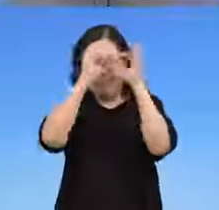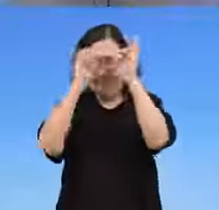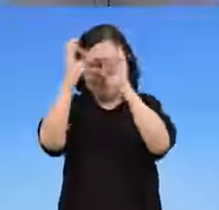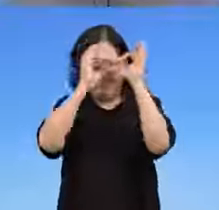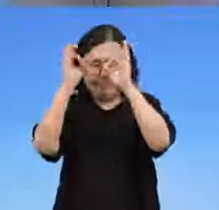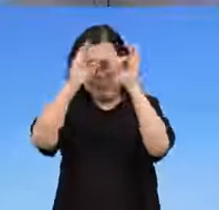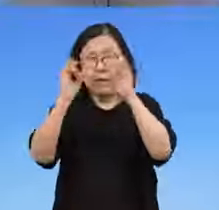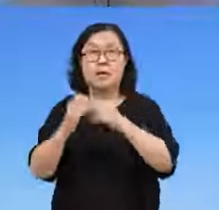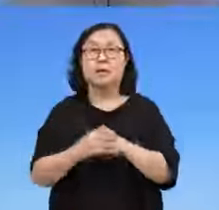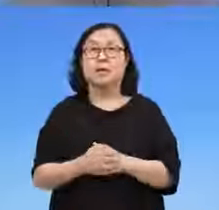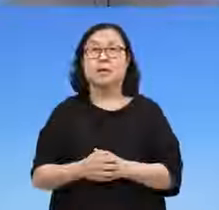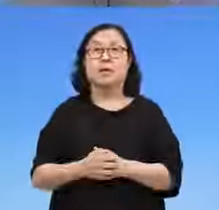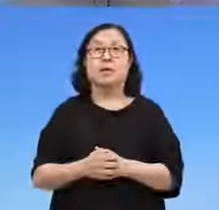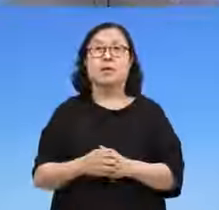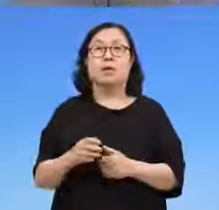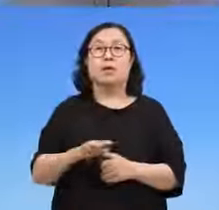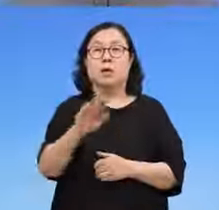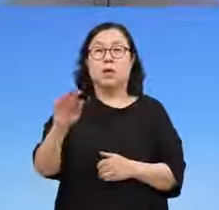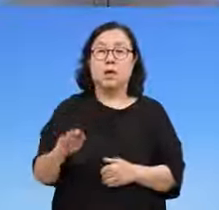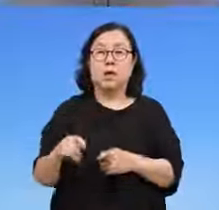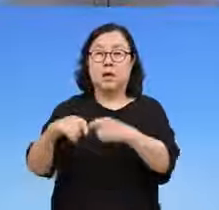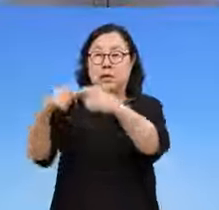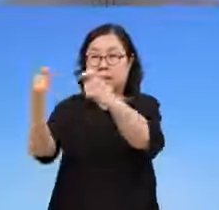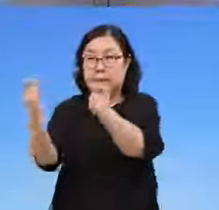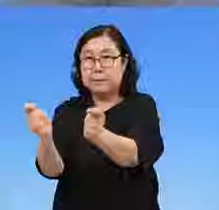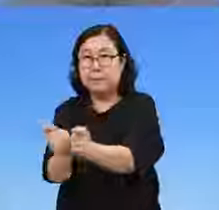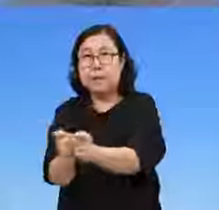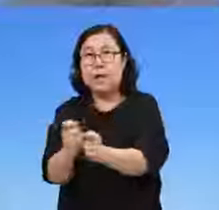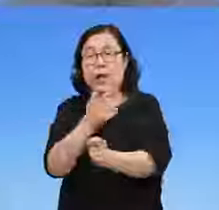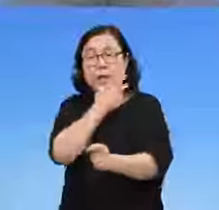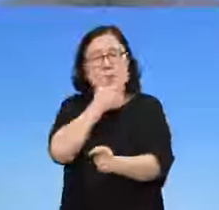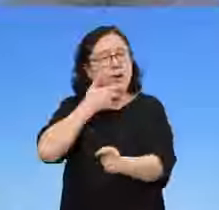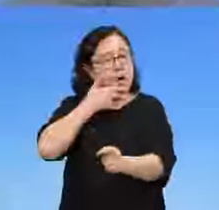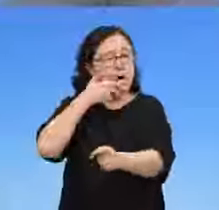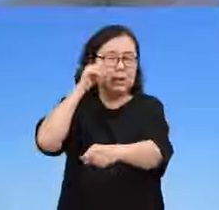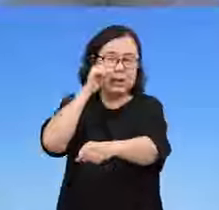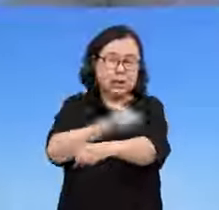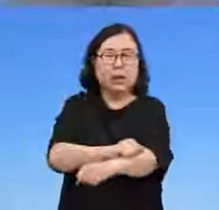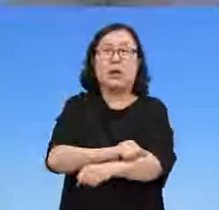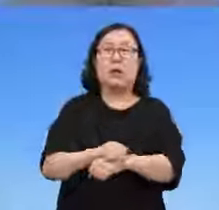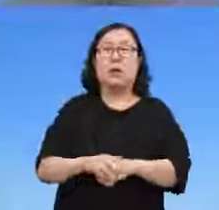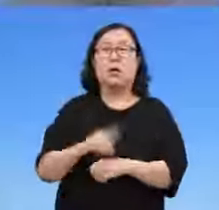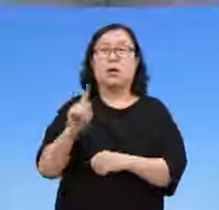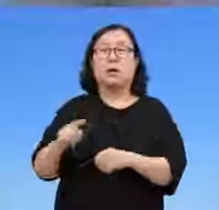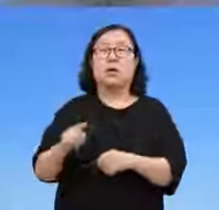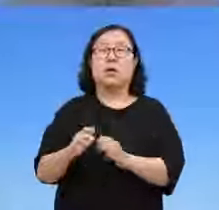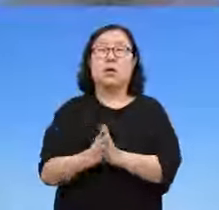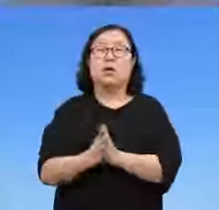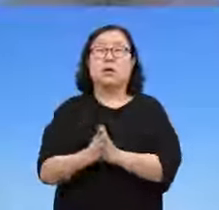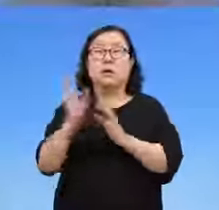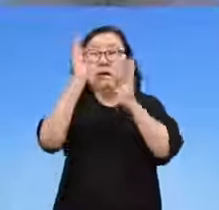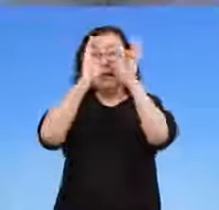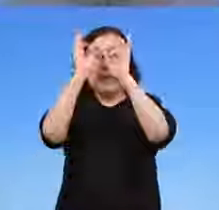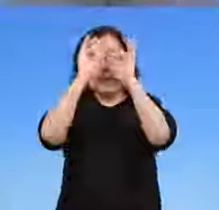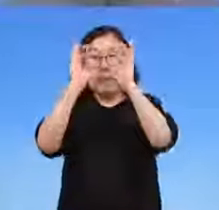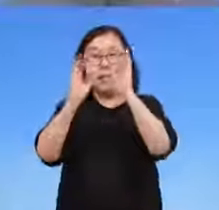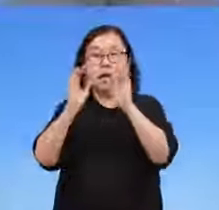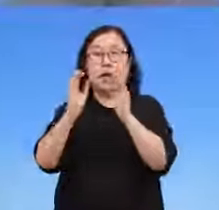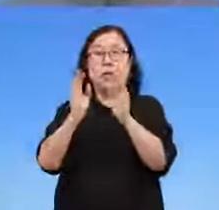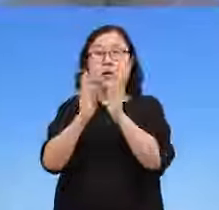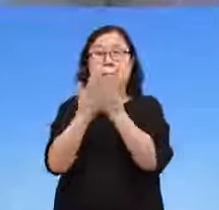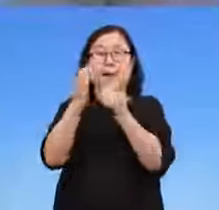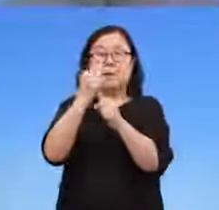다 뒤졌습니다. 이번에 보니까 우리 교역자들 영어 실력도 꽤 돼요. 다 그거를 찾아가지고